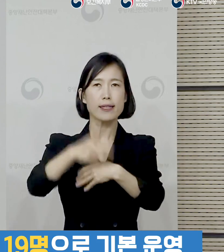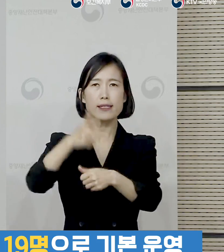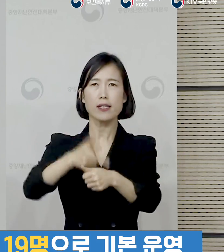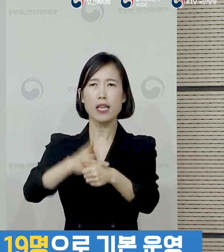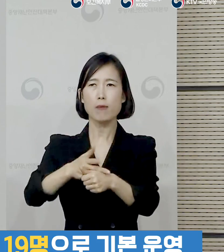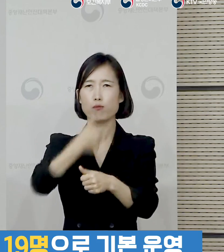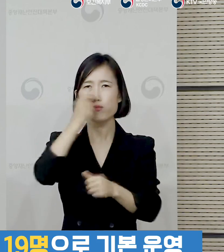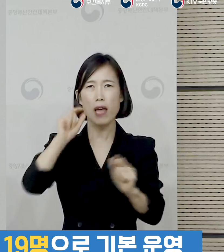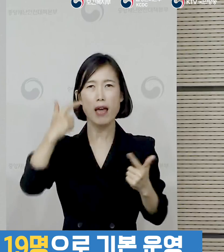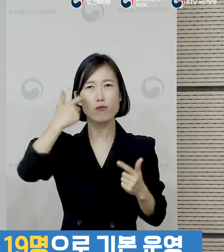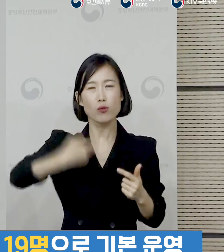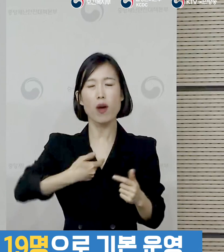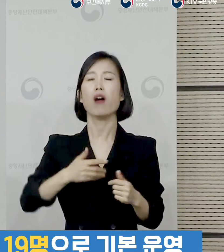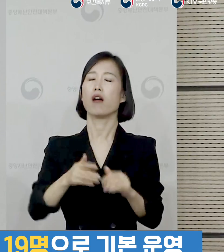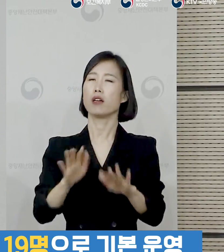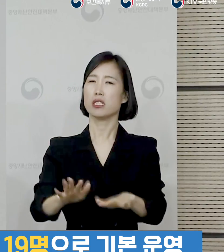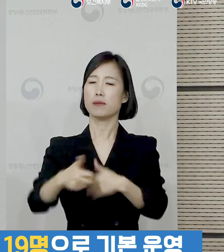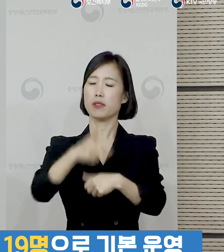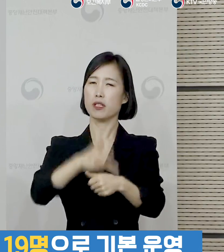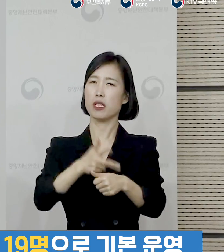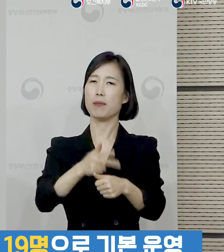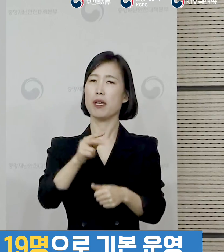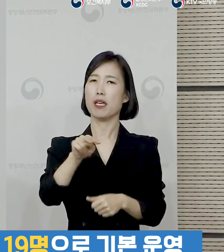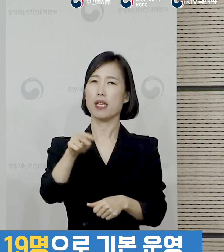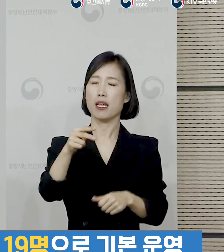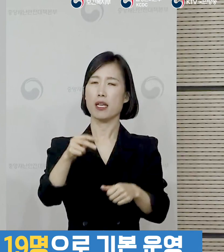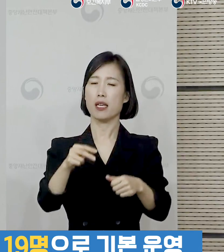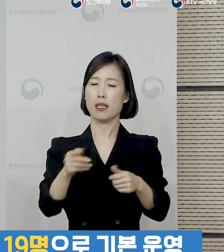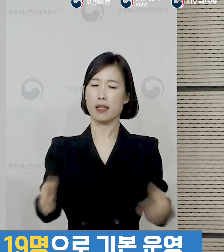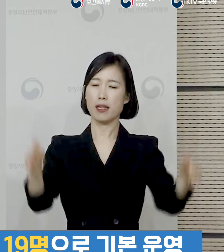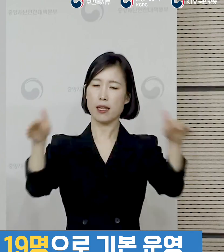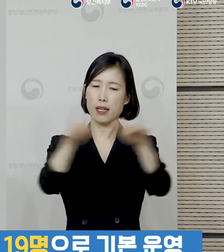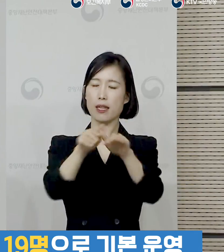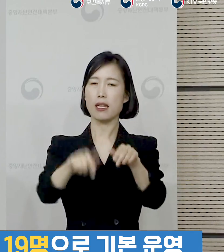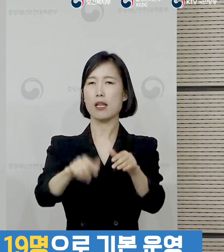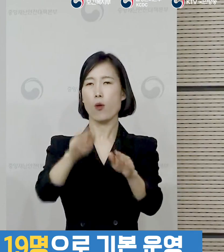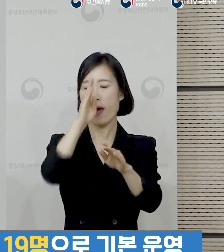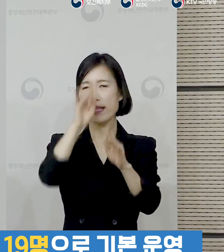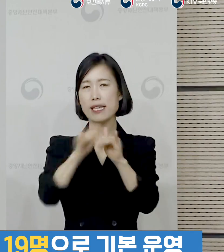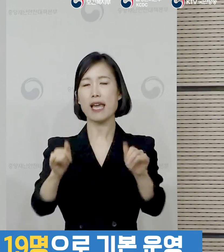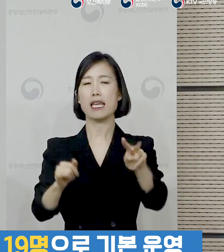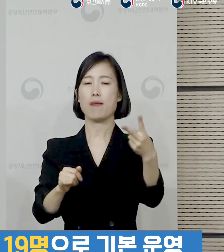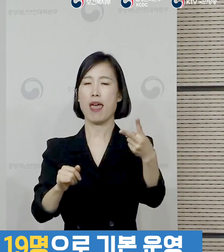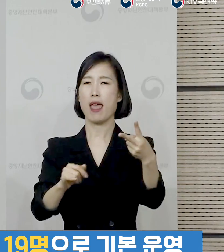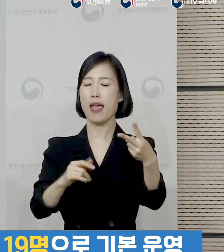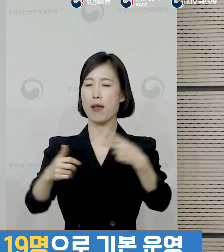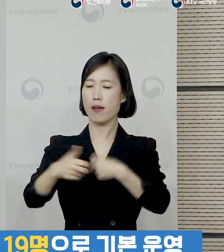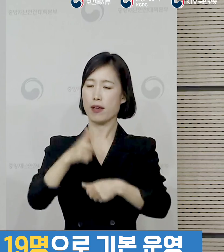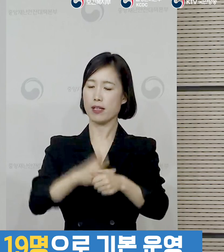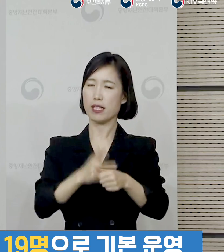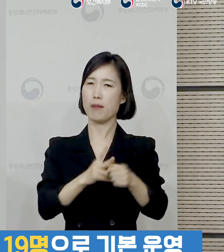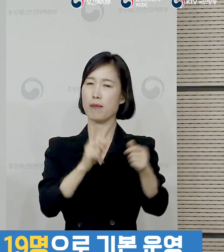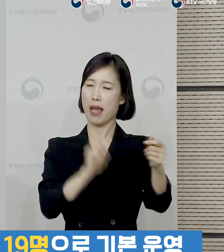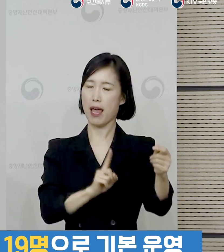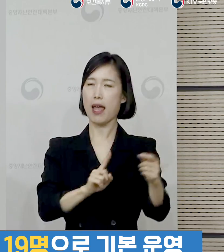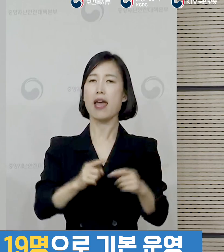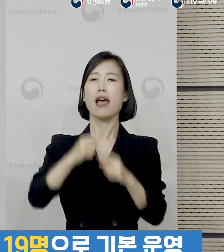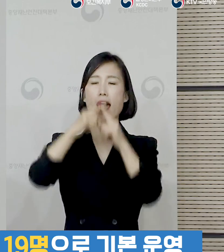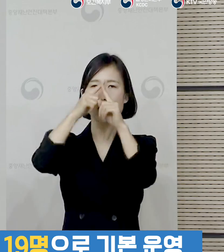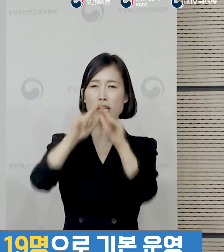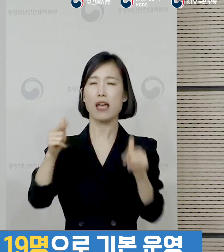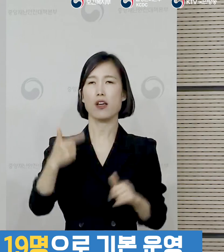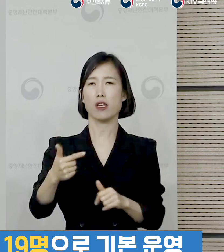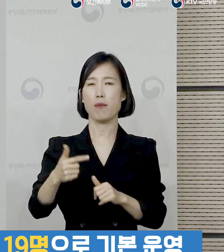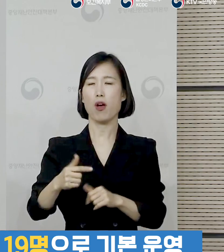물어보셨는데, 기본적으로 200명 내외의 환자를 수용하는 걸로 해서 전문의 1명, 공보의 3명, 간호사